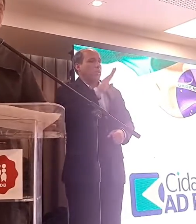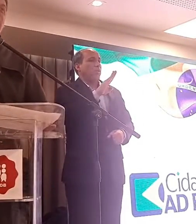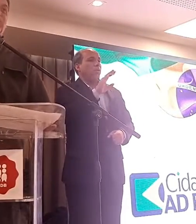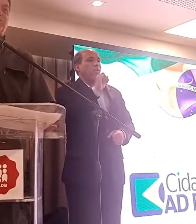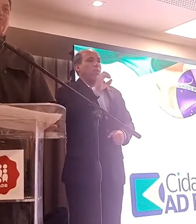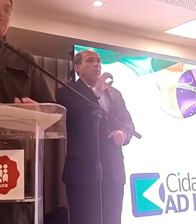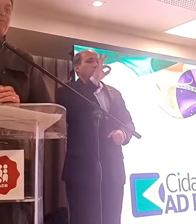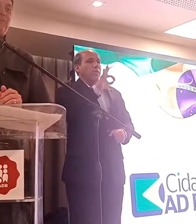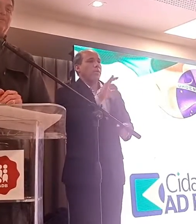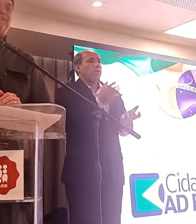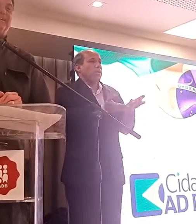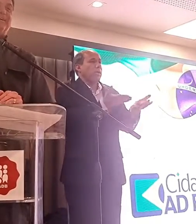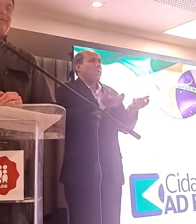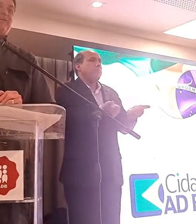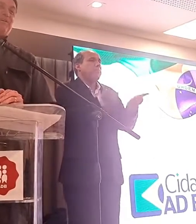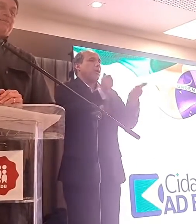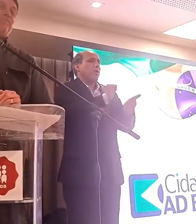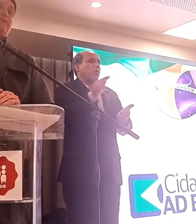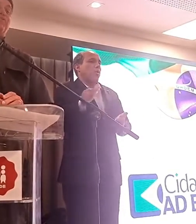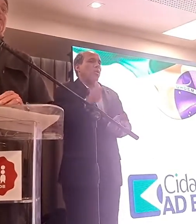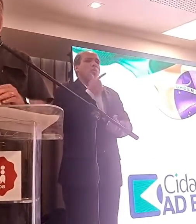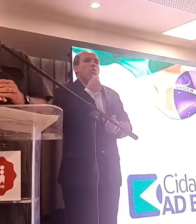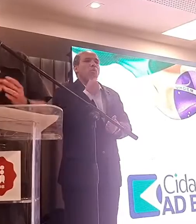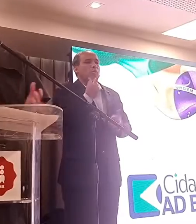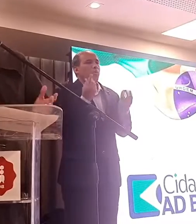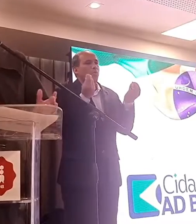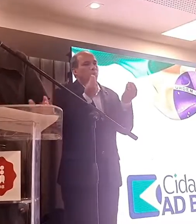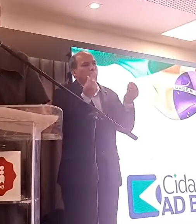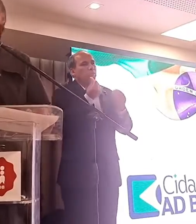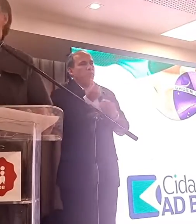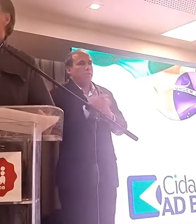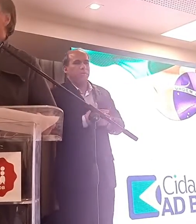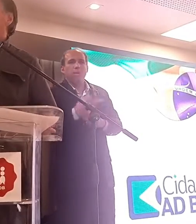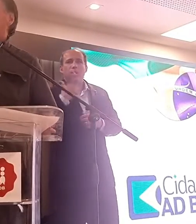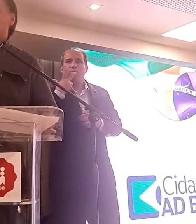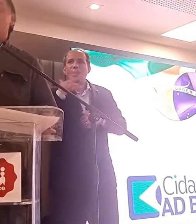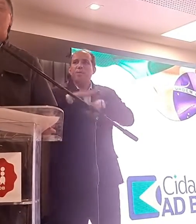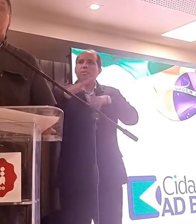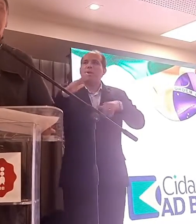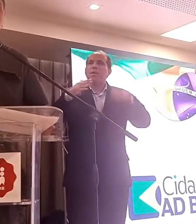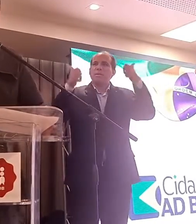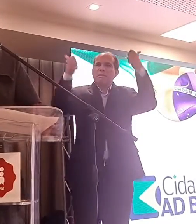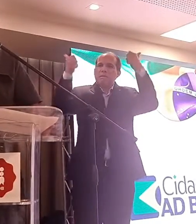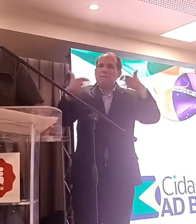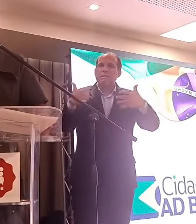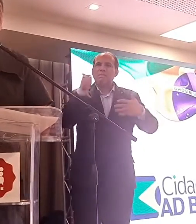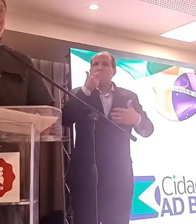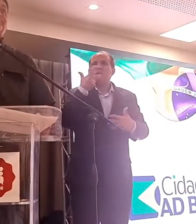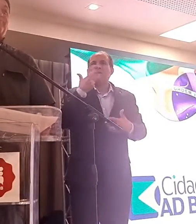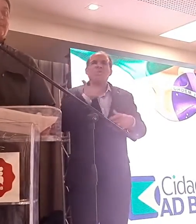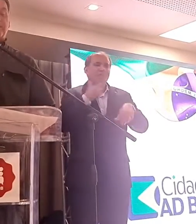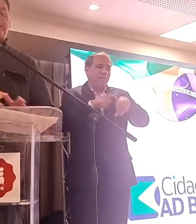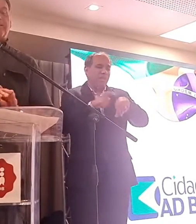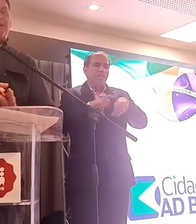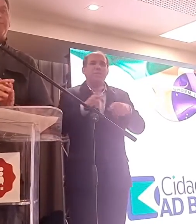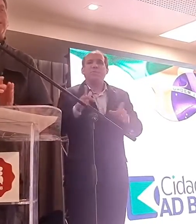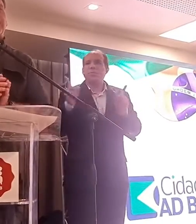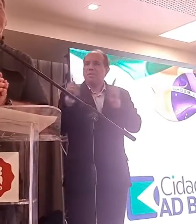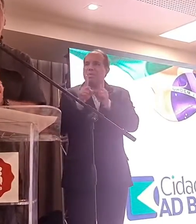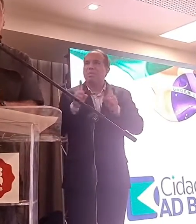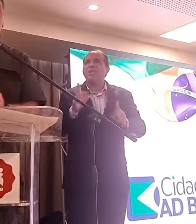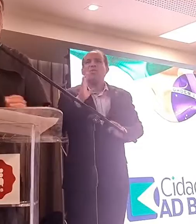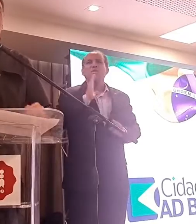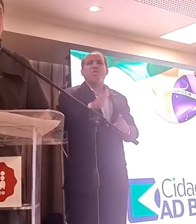Trata o melhor do dinheiro. E poderia falar muita coisa de mulher aqui, mas que meu tempo é meio curto, né? Nós atendemos